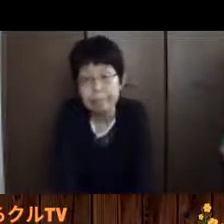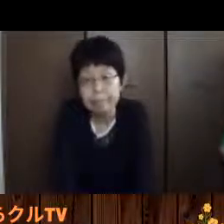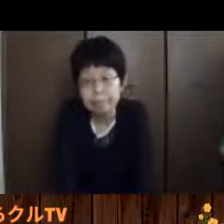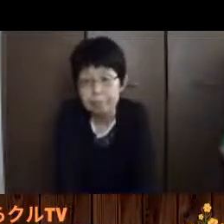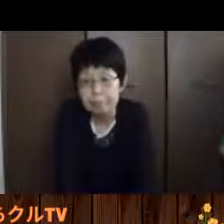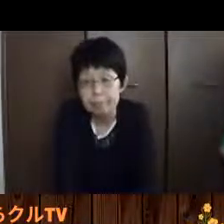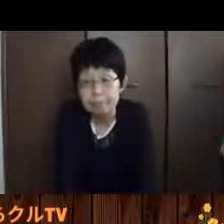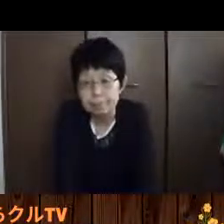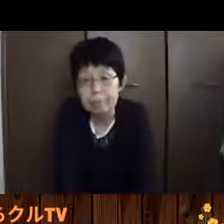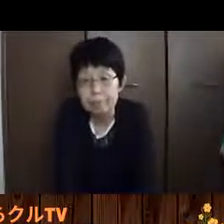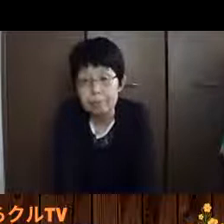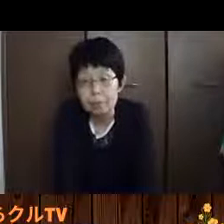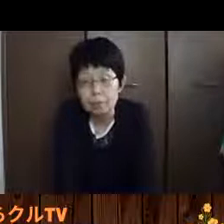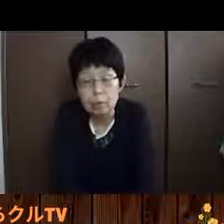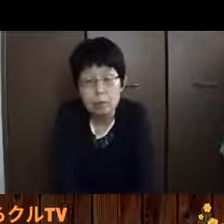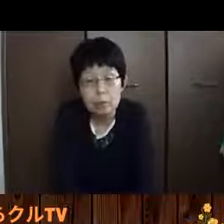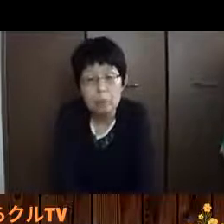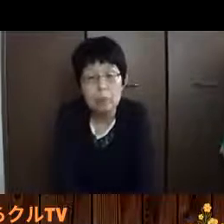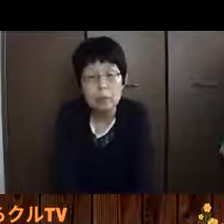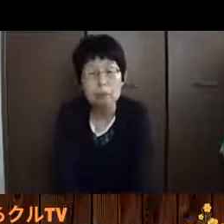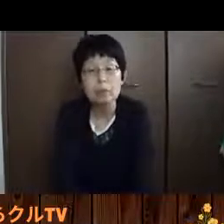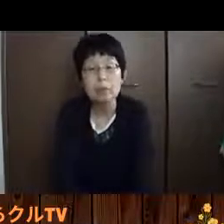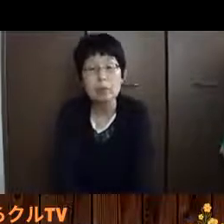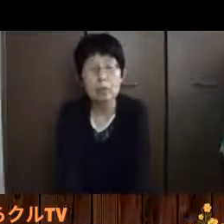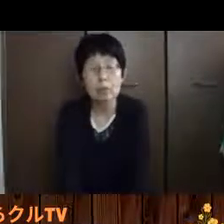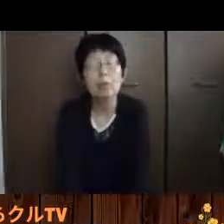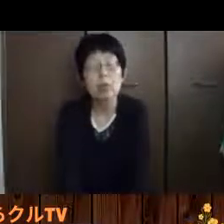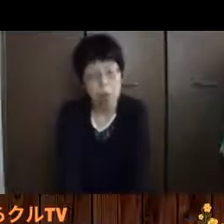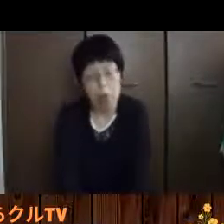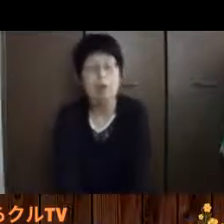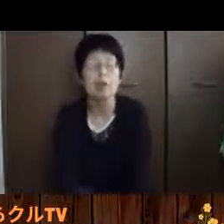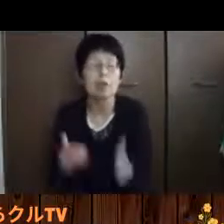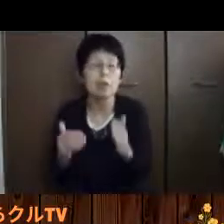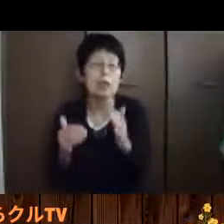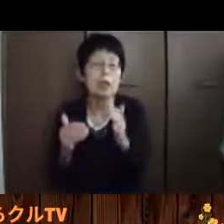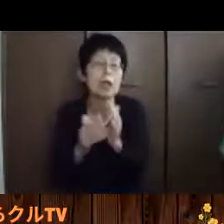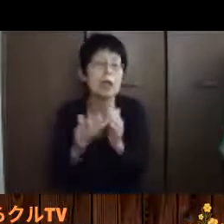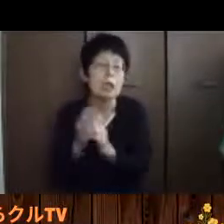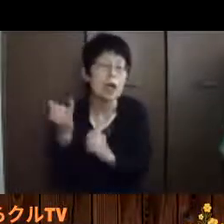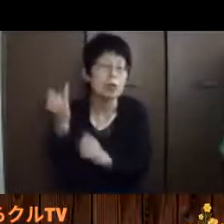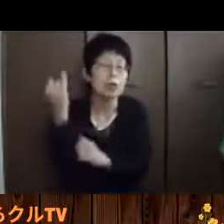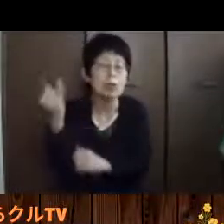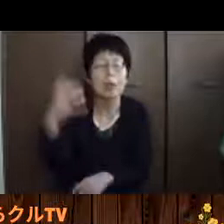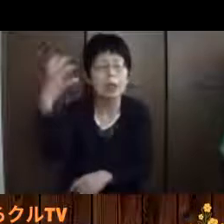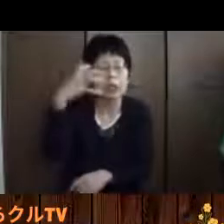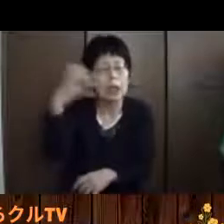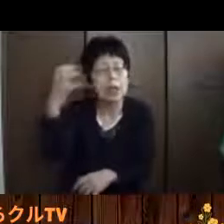。はい、竹ちゃん馬に叱られる、もう24回ってことになるんですかね。うん、すごいですね。